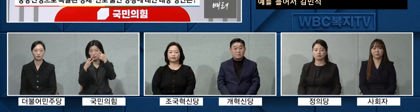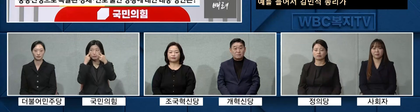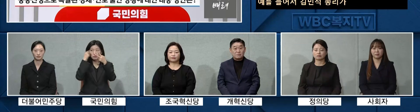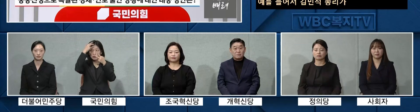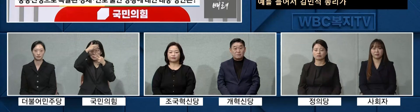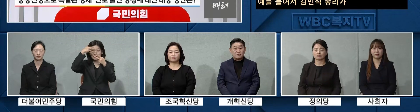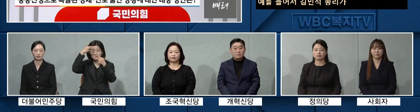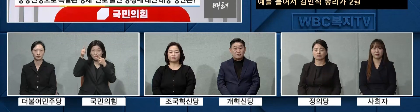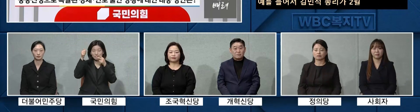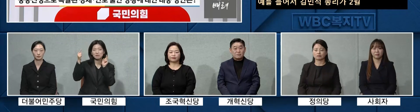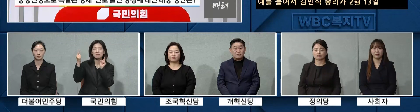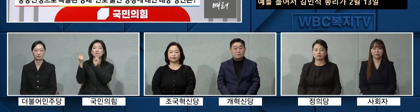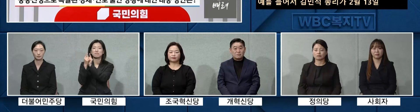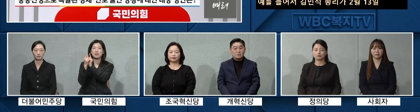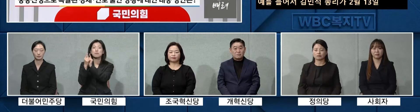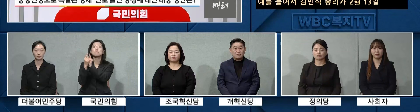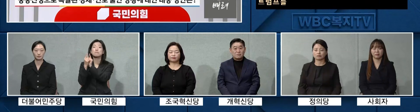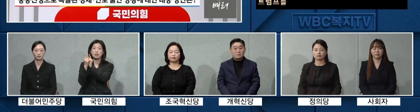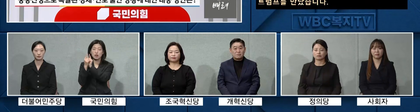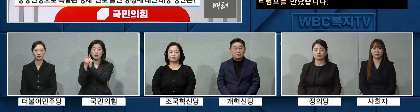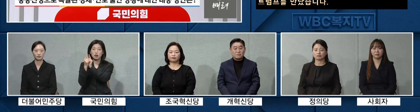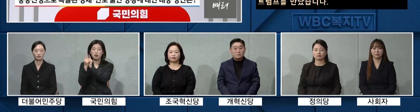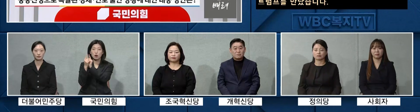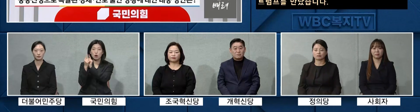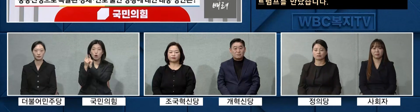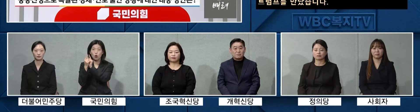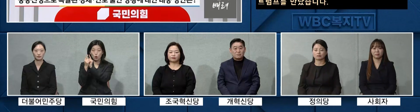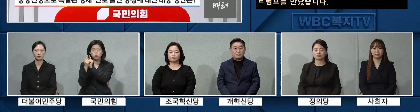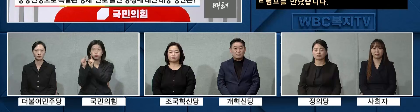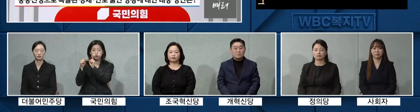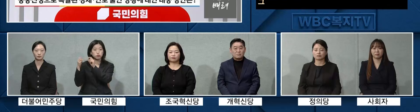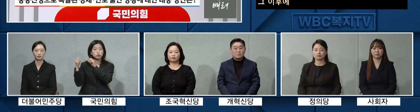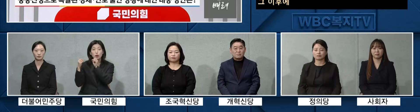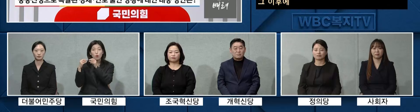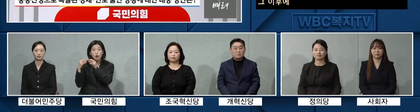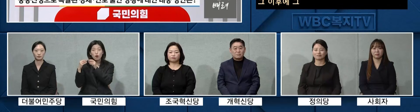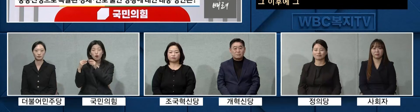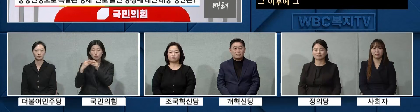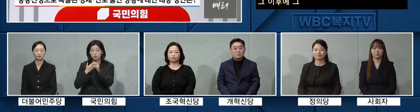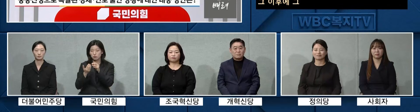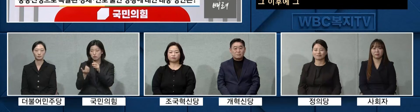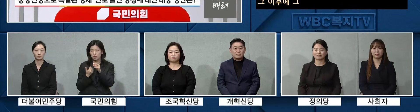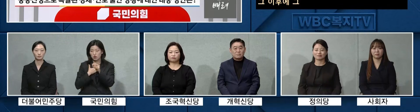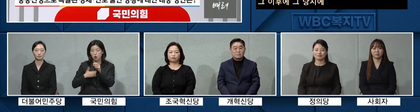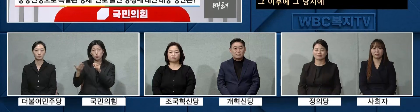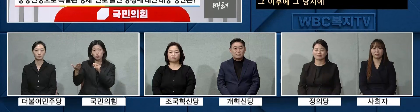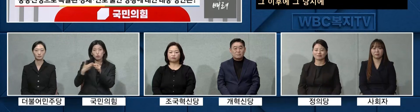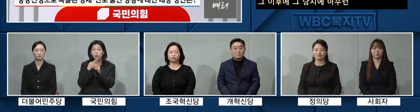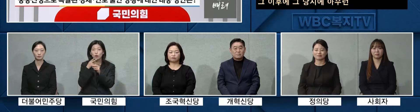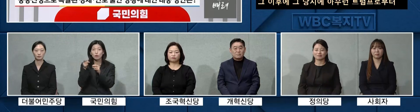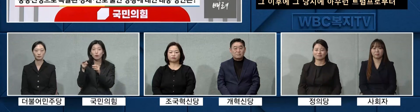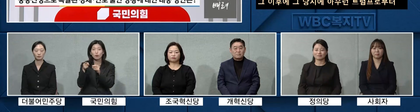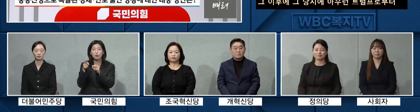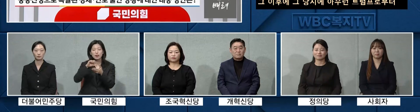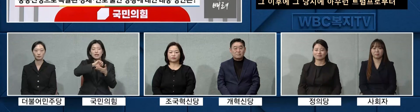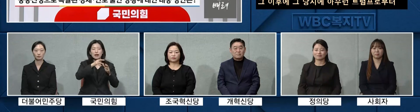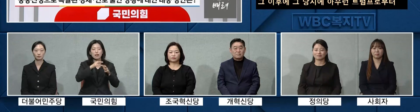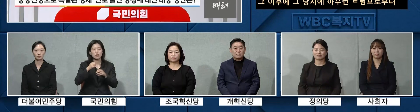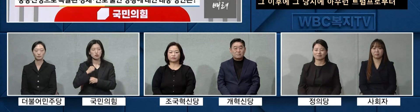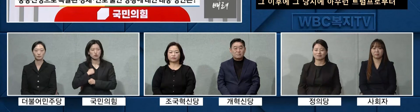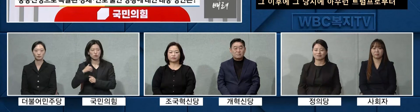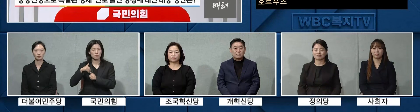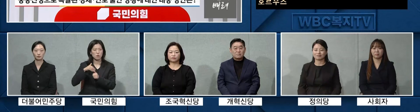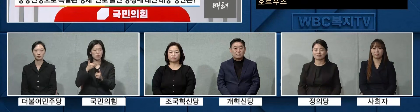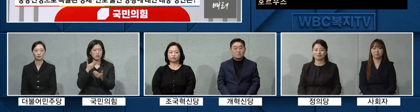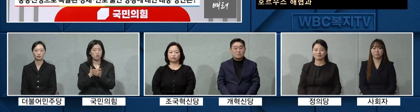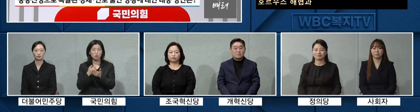만났습니다. 그 이후에 그 당시에 아무런 그 트럼프로부터 이 호르무즈 해역과 관련된 파병 이야기가